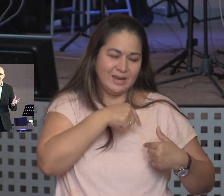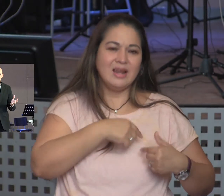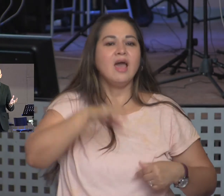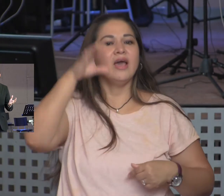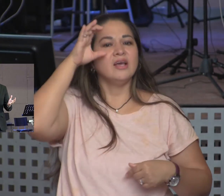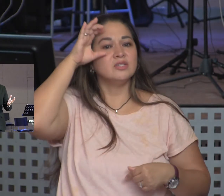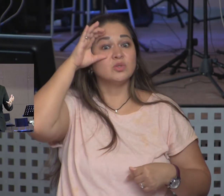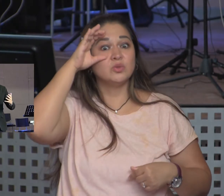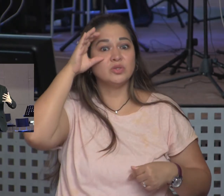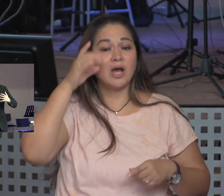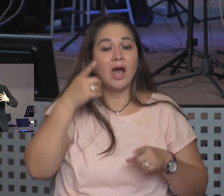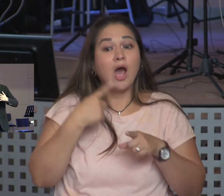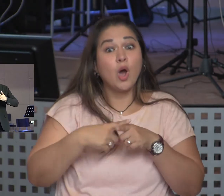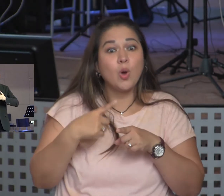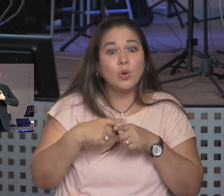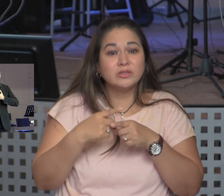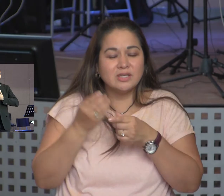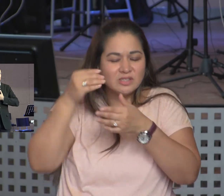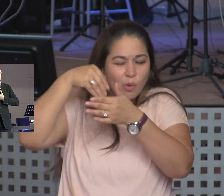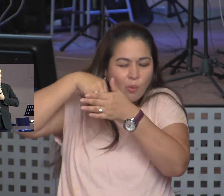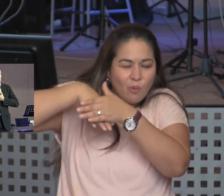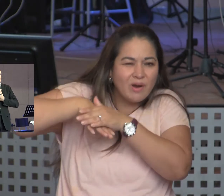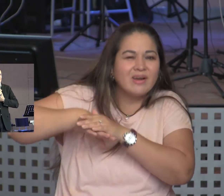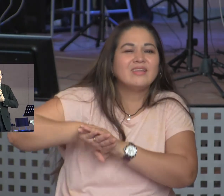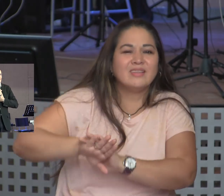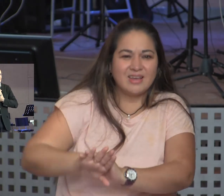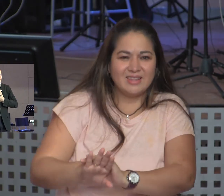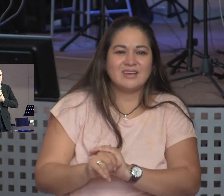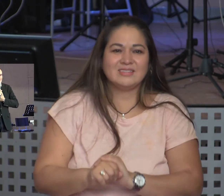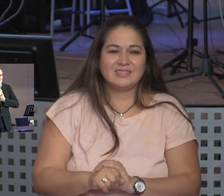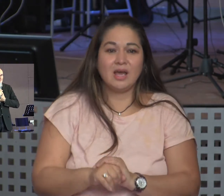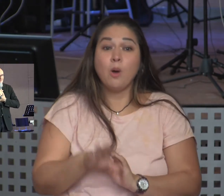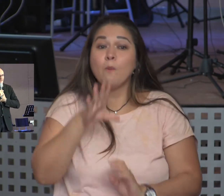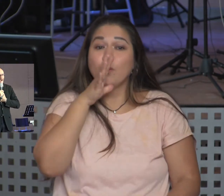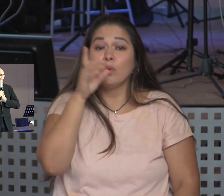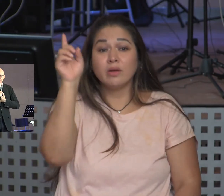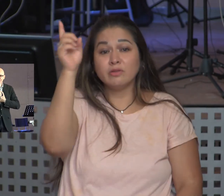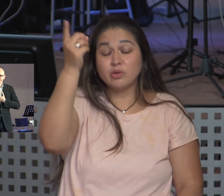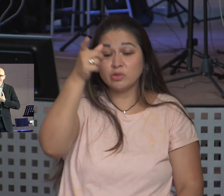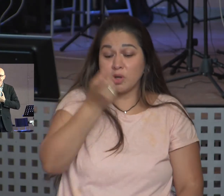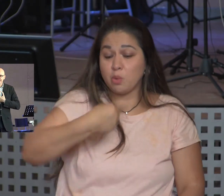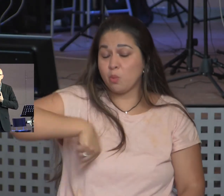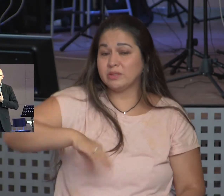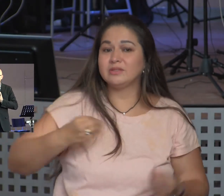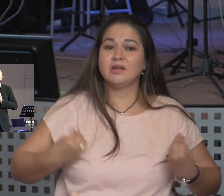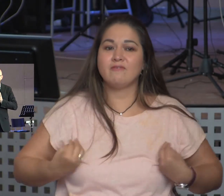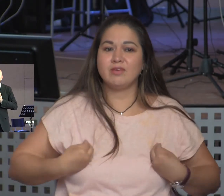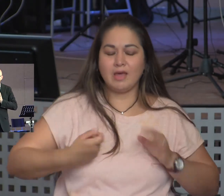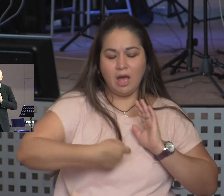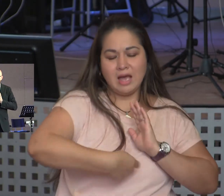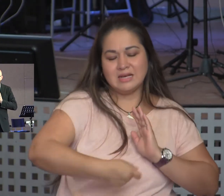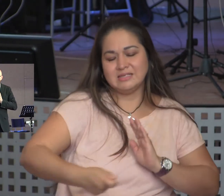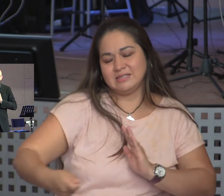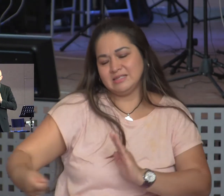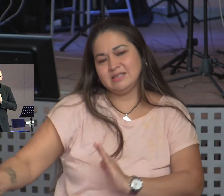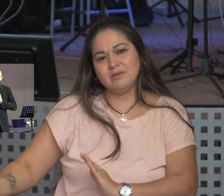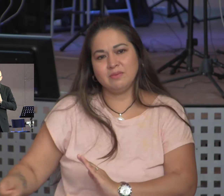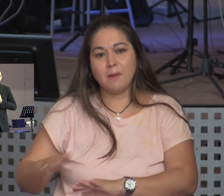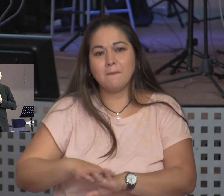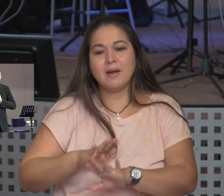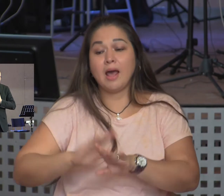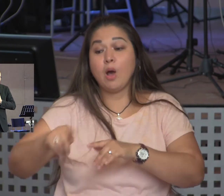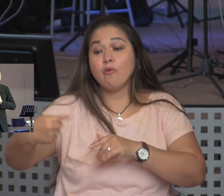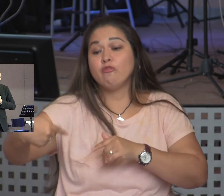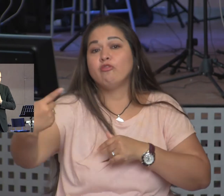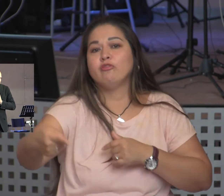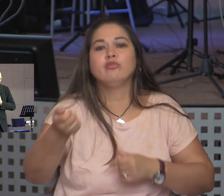viendo a Dios sembrando en mi propia vida. Algo que va a dar fruto. No